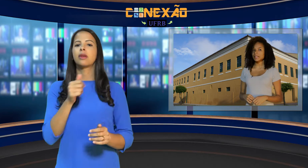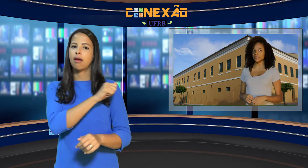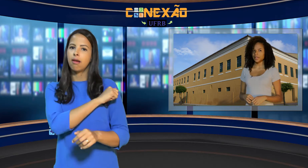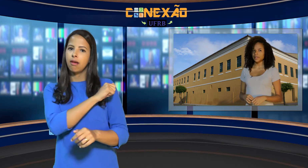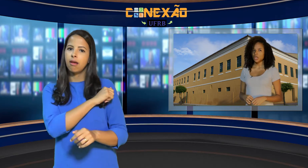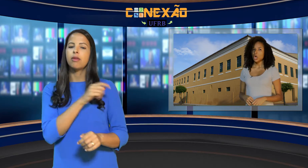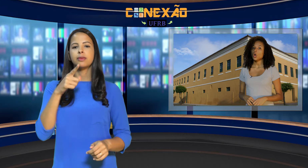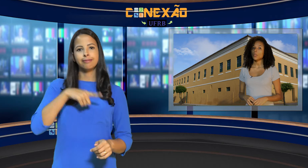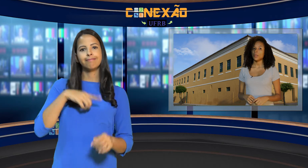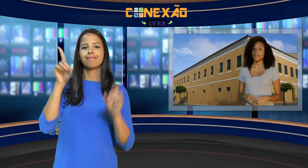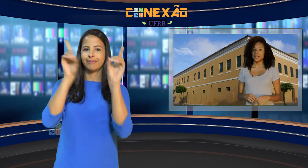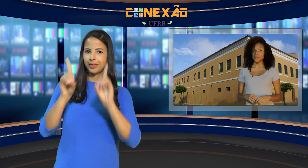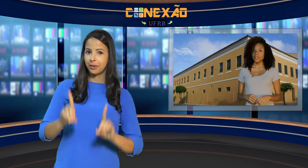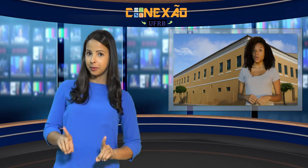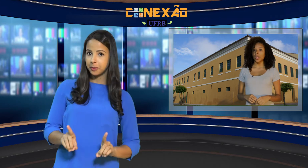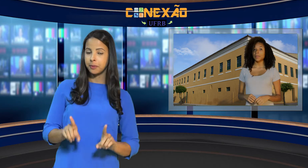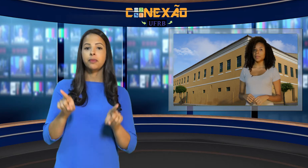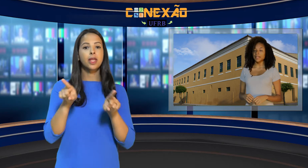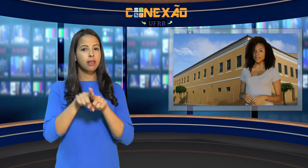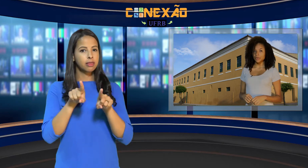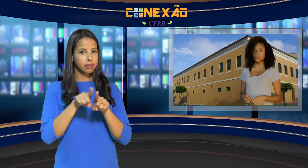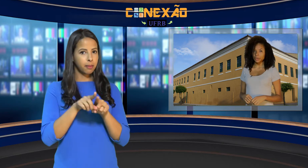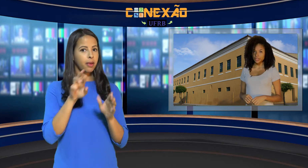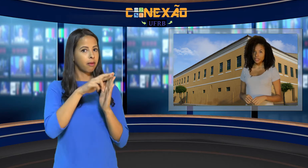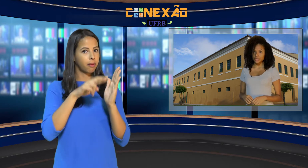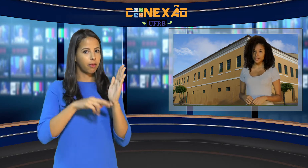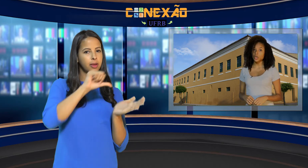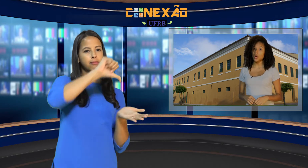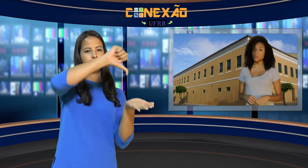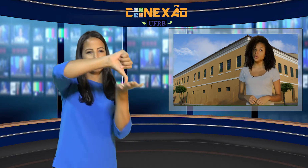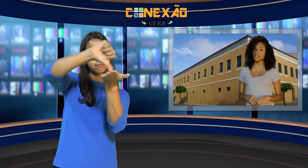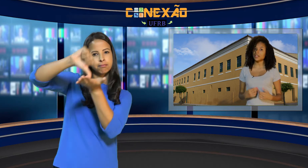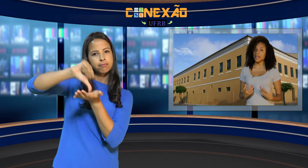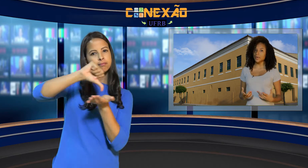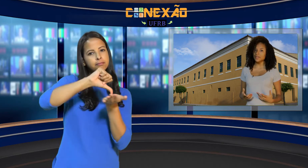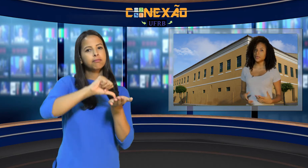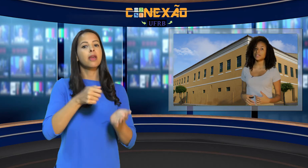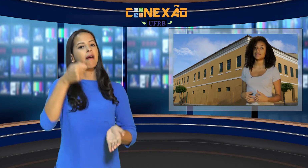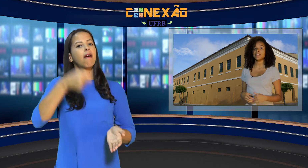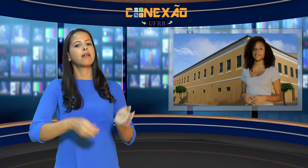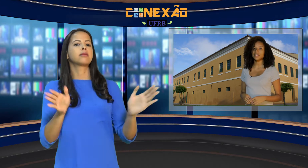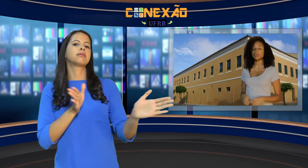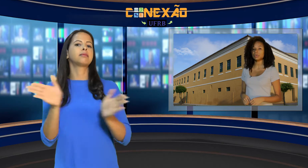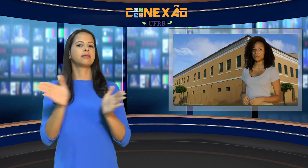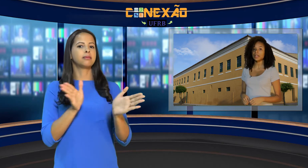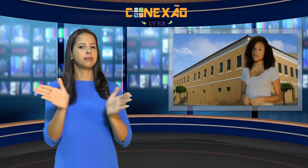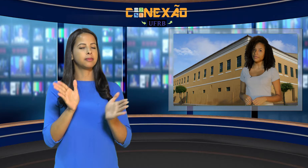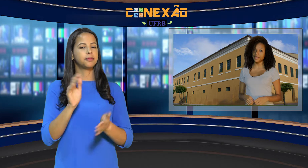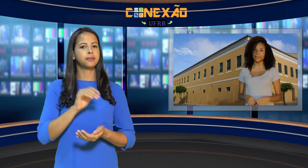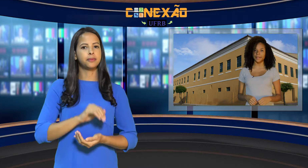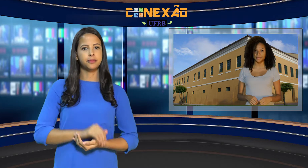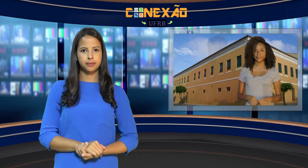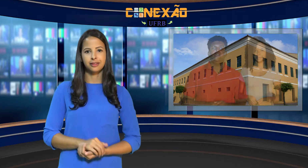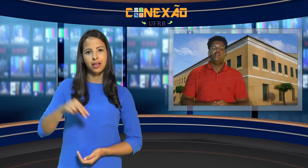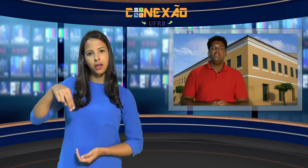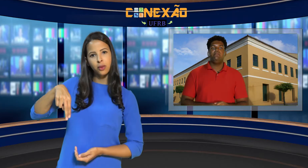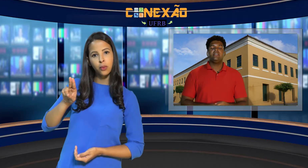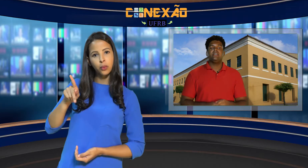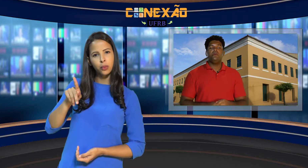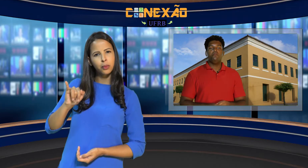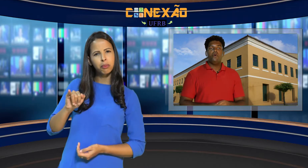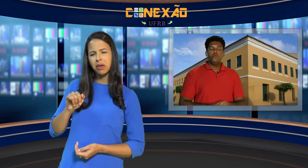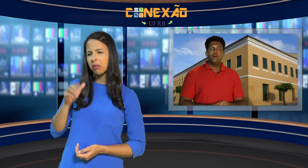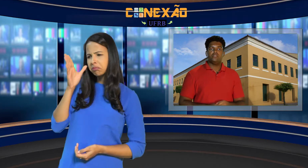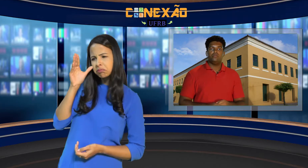educacionais específicas, comprometendo-se com a implementação de políticas e com a busca de adequações da infraestrutura da UFRB. E